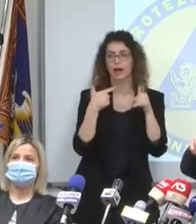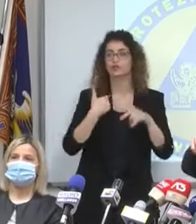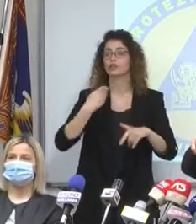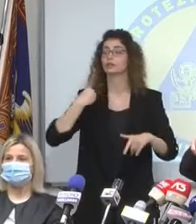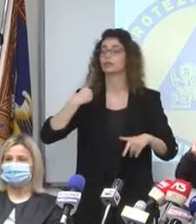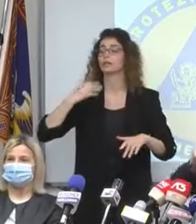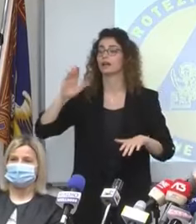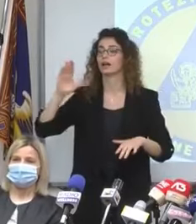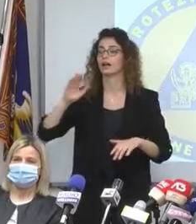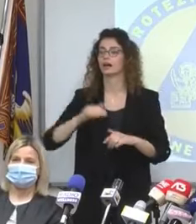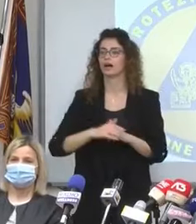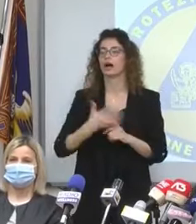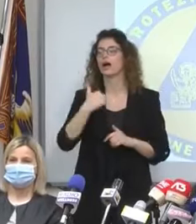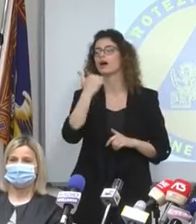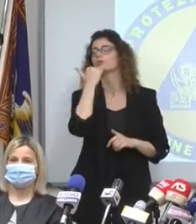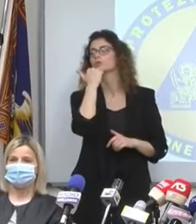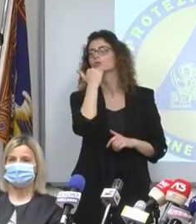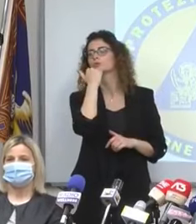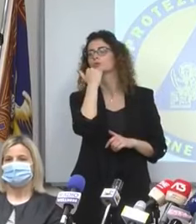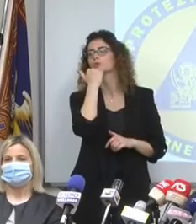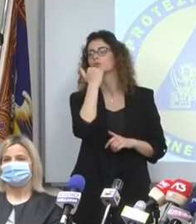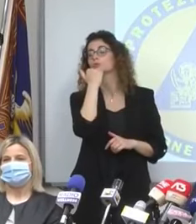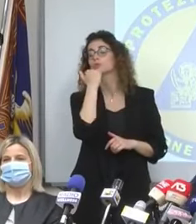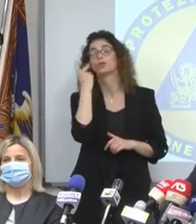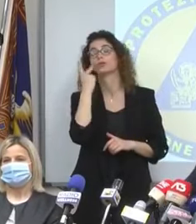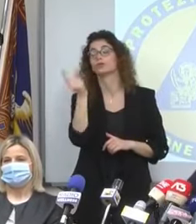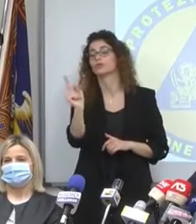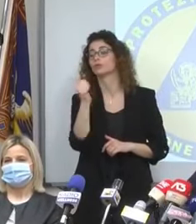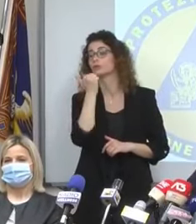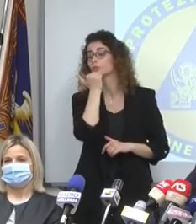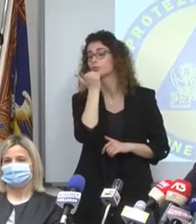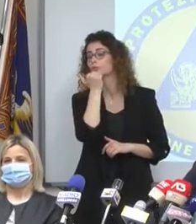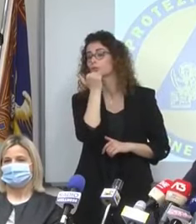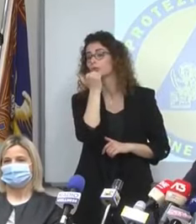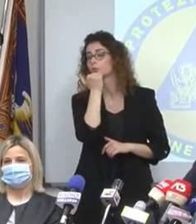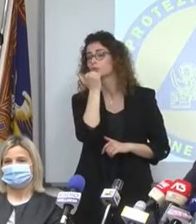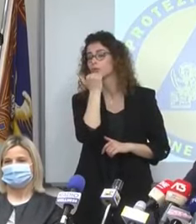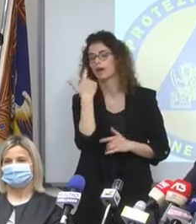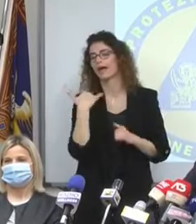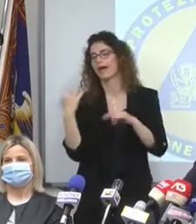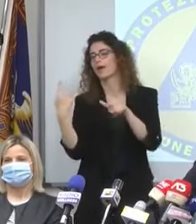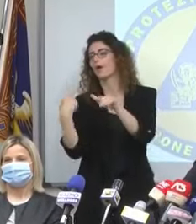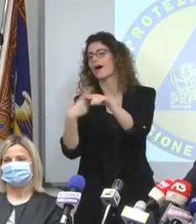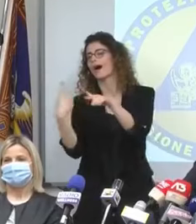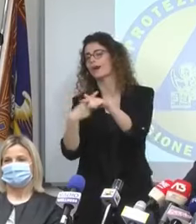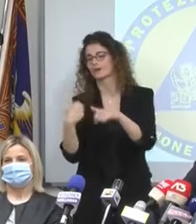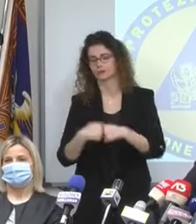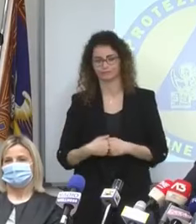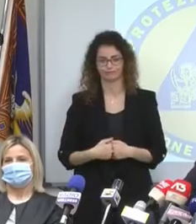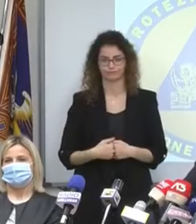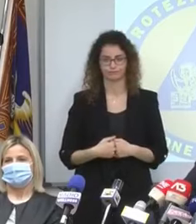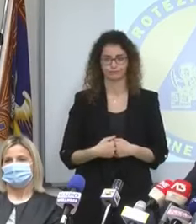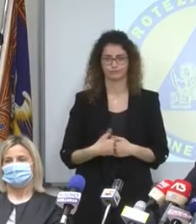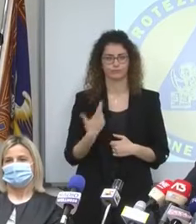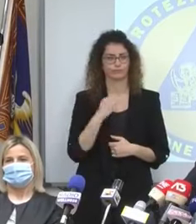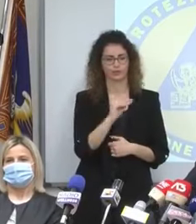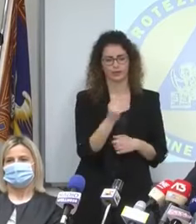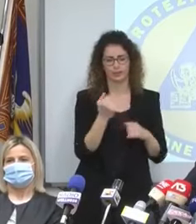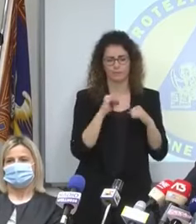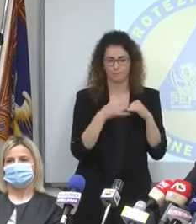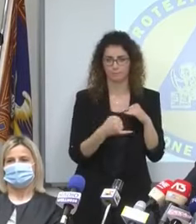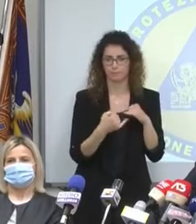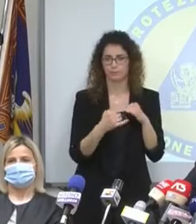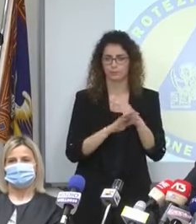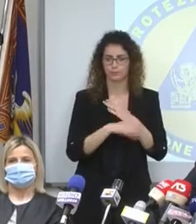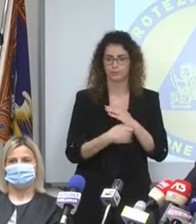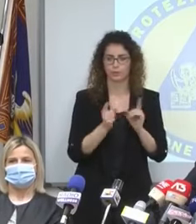quindi. Domanda? Ah, scusa. Scusa, non ti avevo visto, perdonami. Beh, ero qui nell'angolo. Chiedo solo una precisazione,